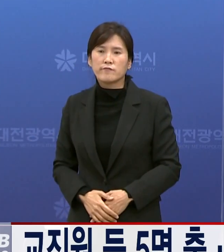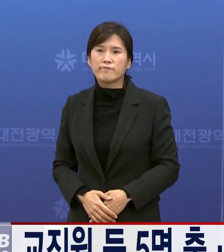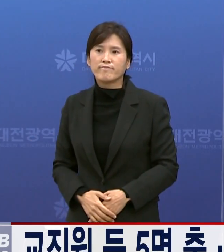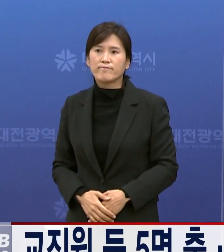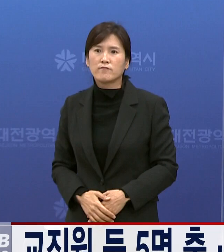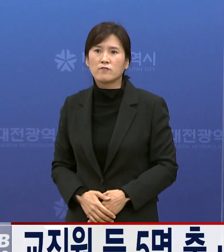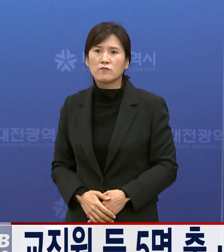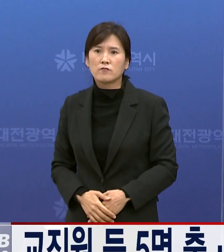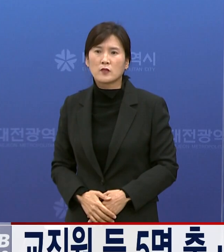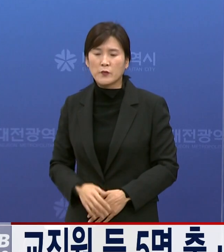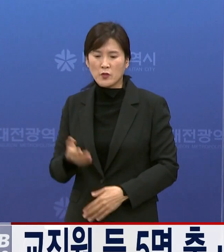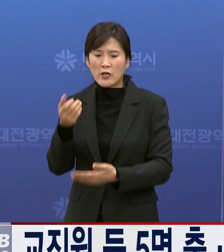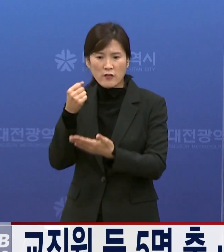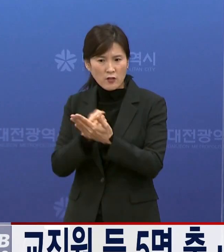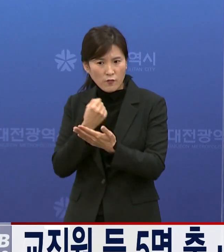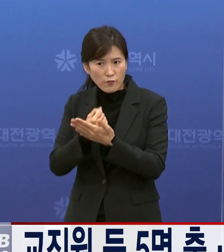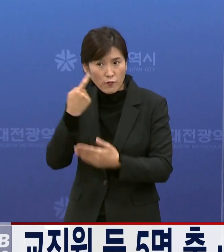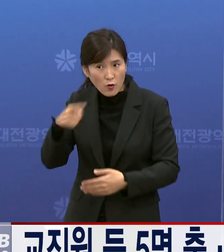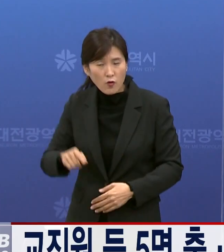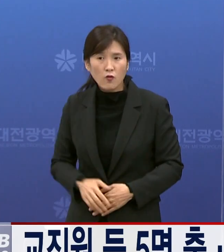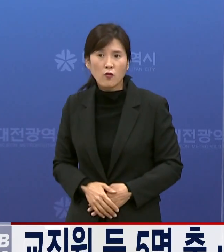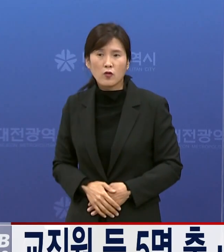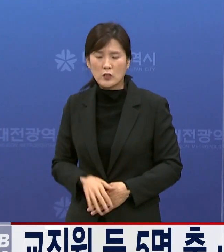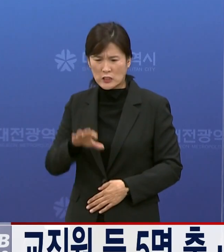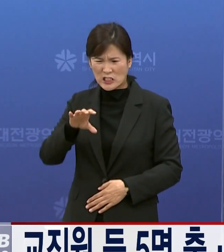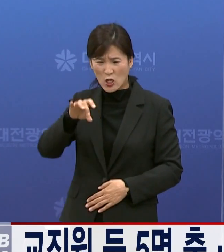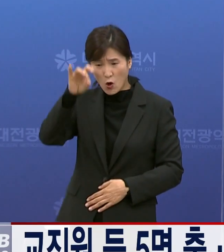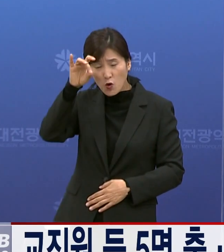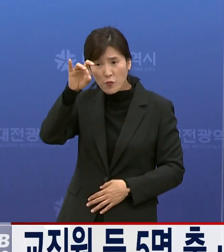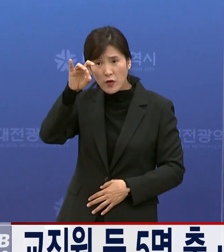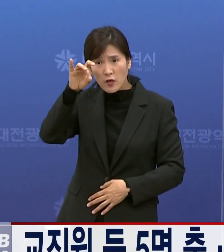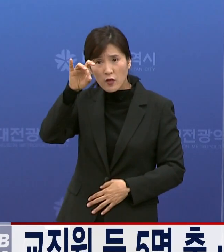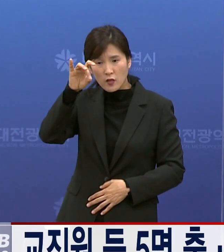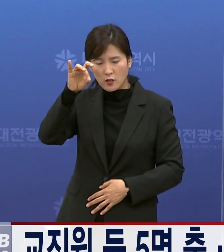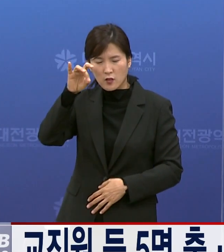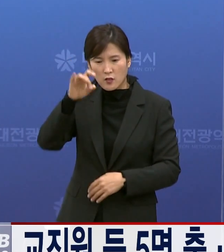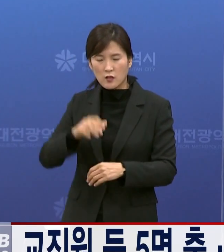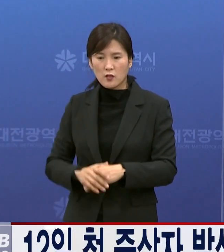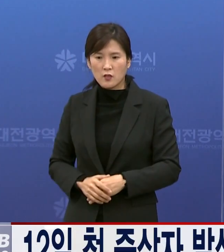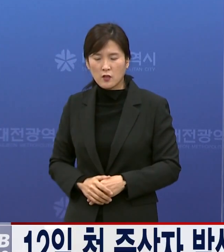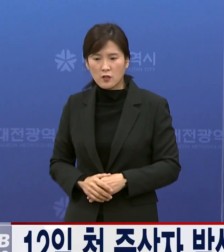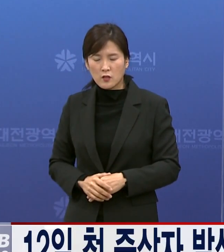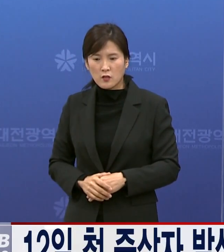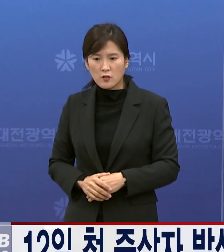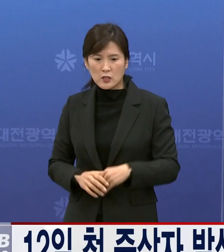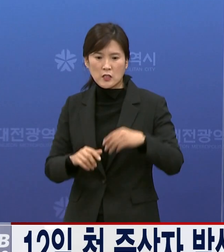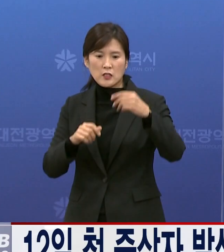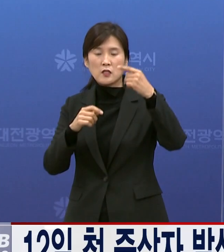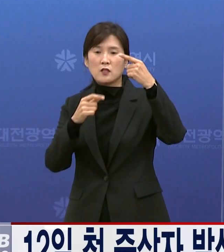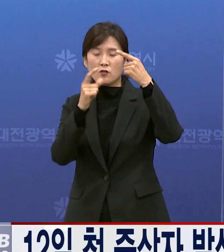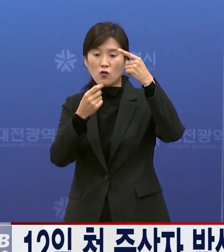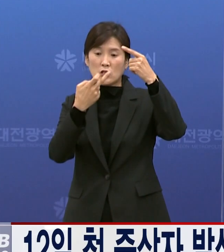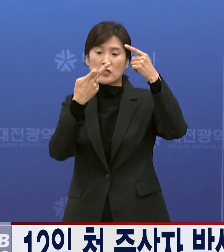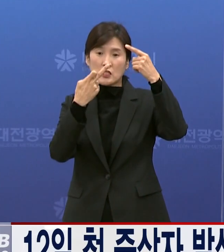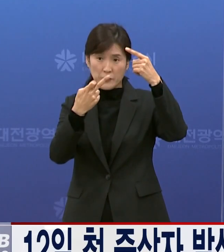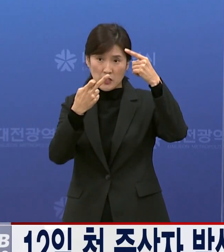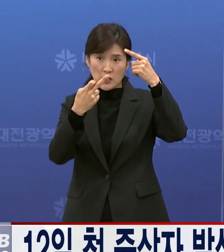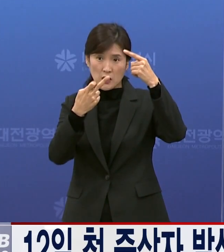불구하고 안타까운 것은 기초조사 내용을 살펴보면 1월 12일